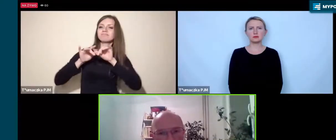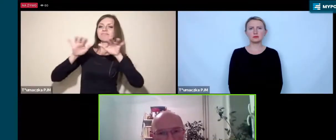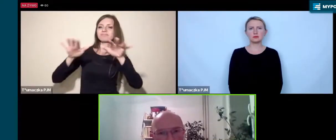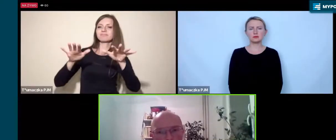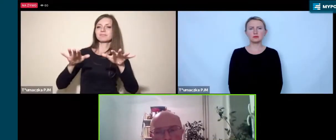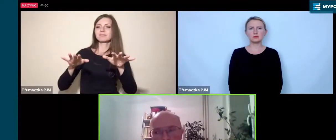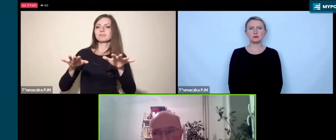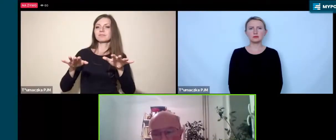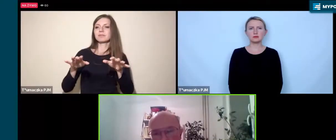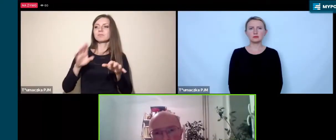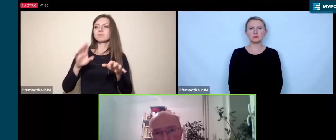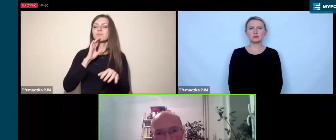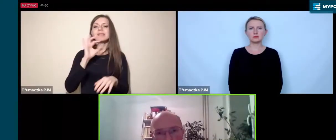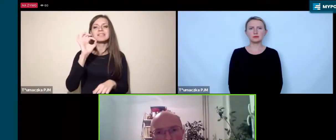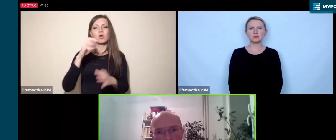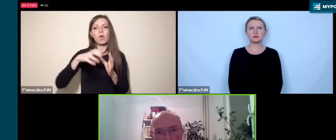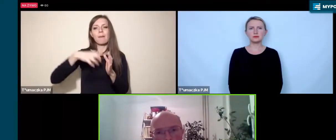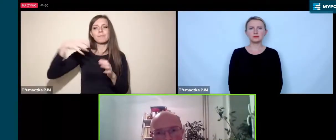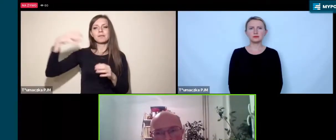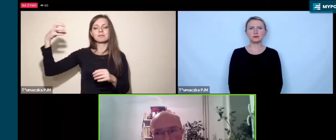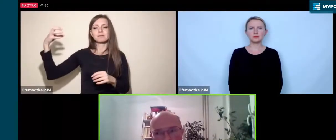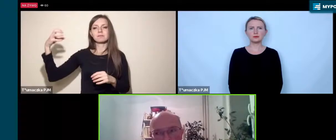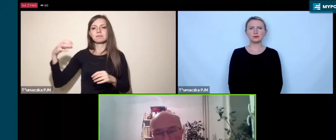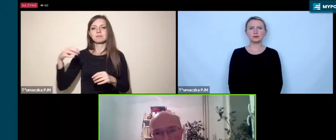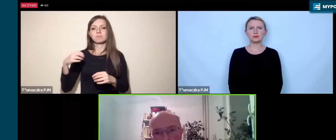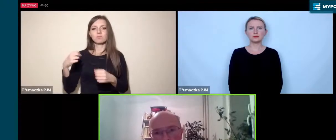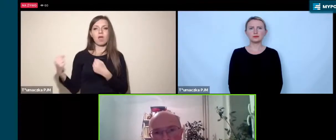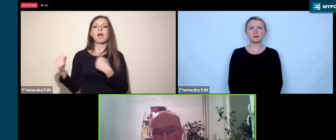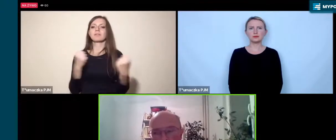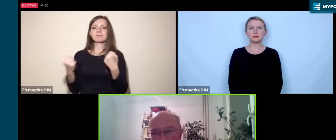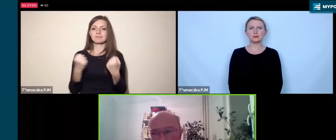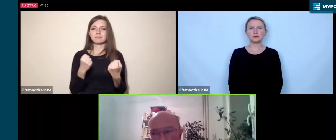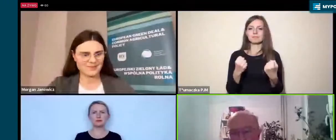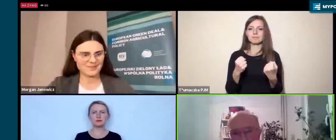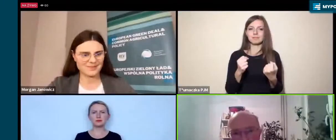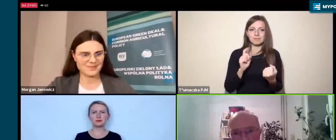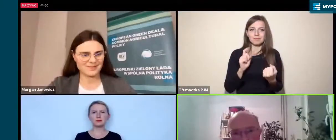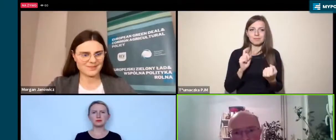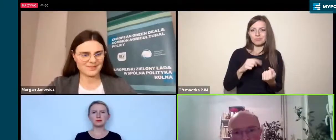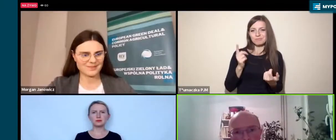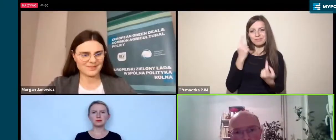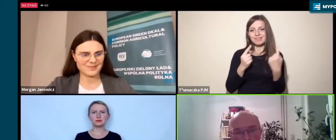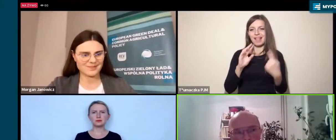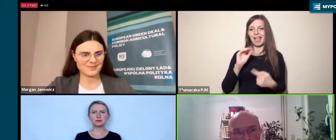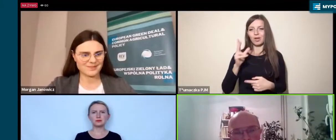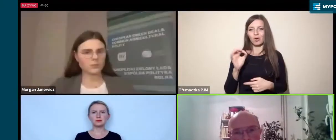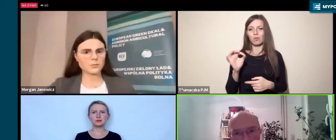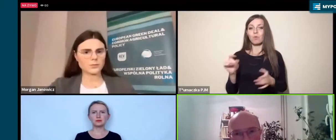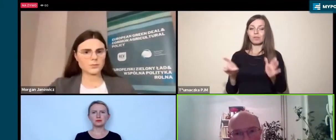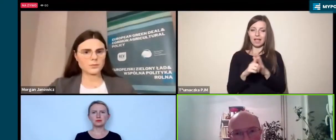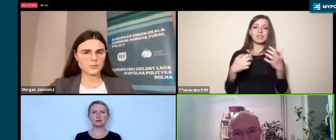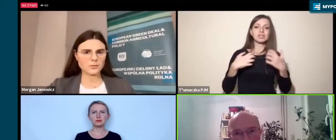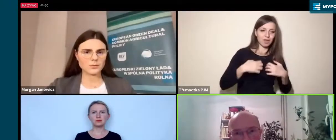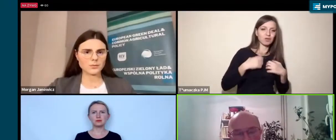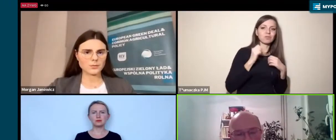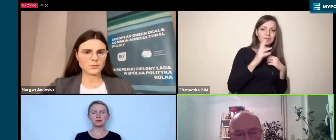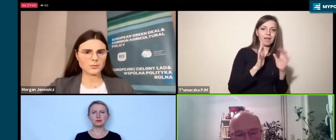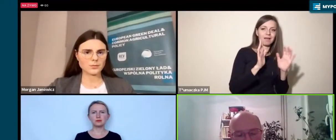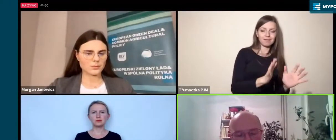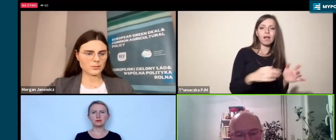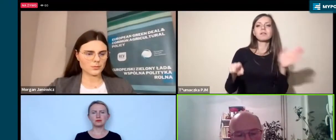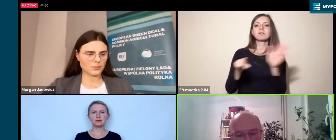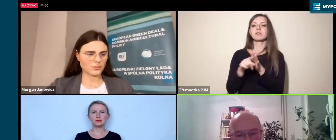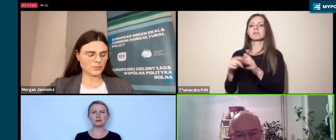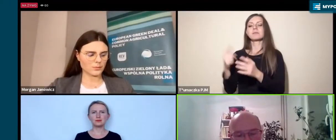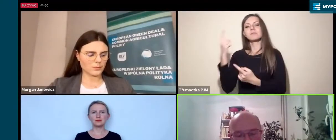w kierunku zeroemisyjnej żeby ona była ekologiczna nie tylko prozwierzęca pozbawiona cruelty free ale